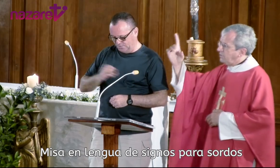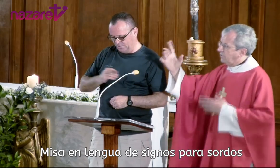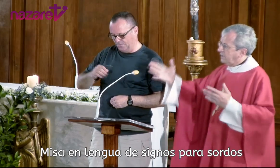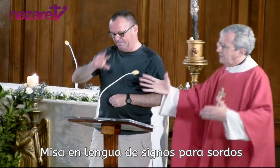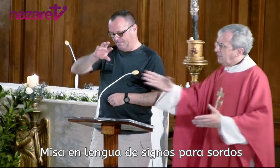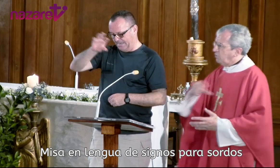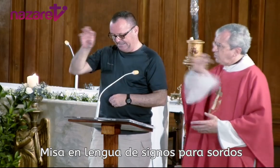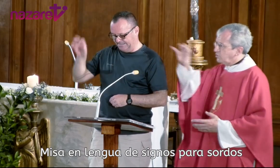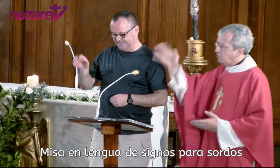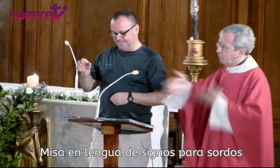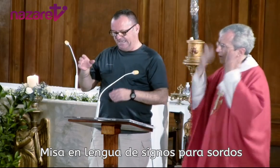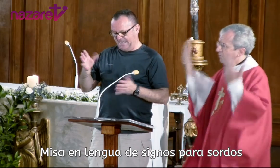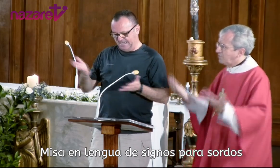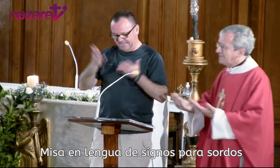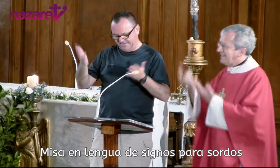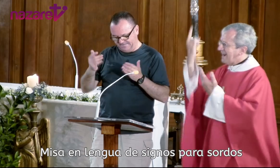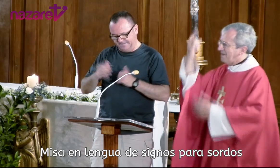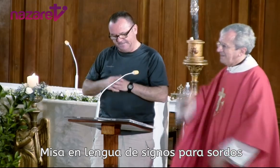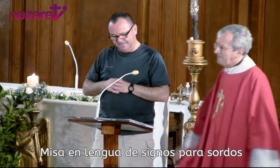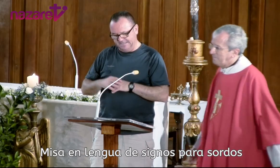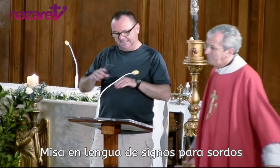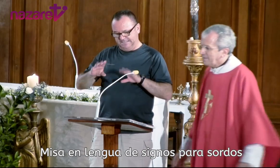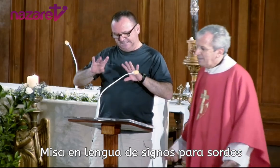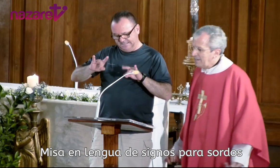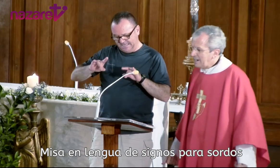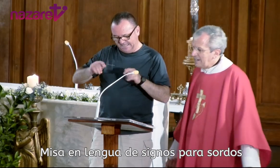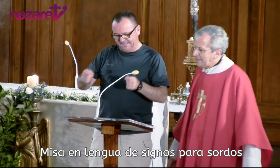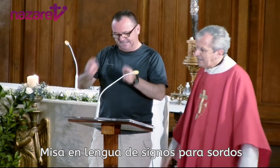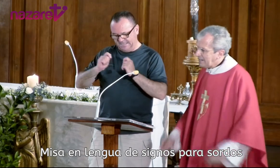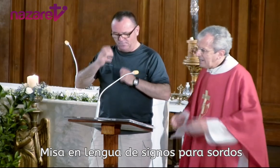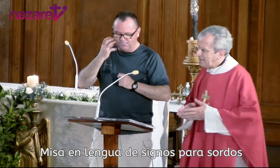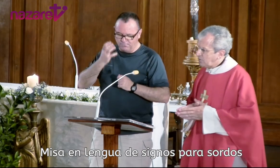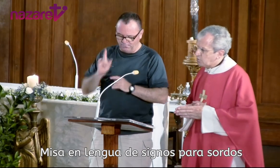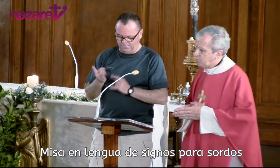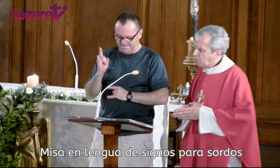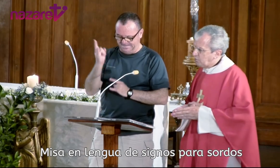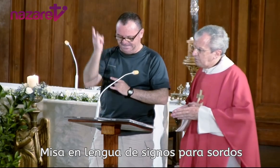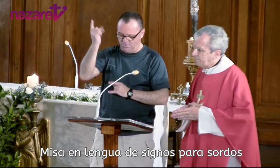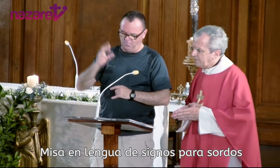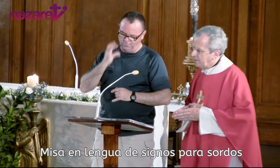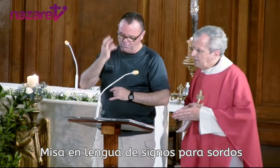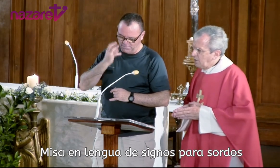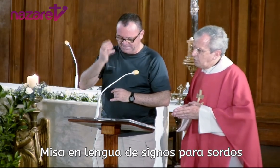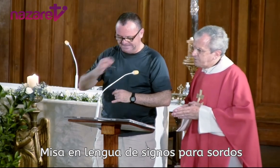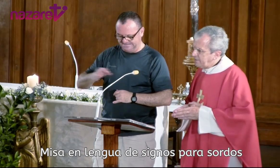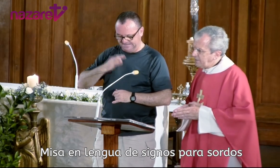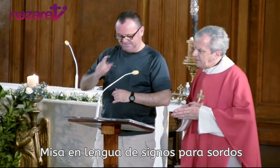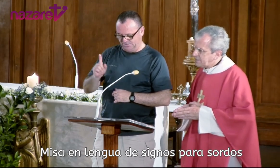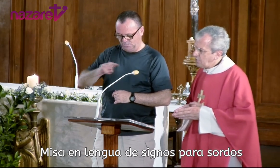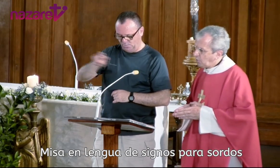Señor, que todos los pueblos te alaben. La tierra ha dado su fruto, nos bendice el Señor